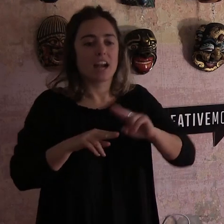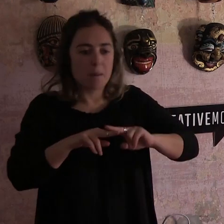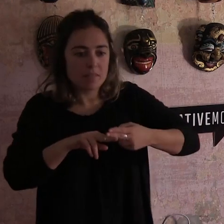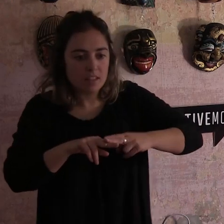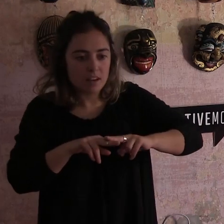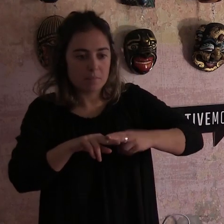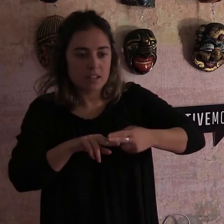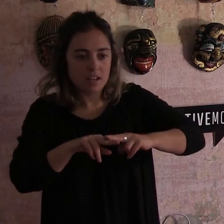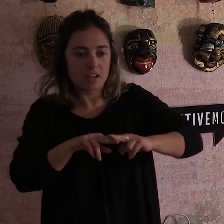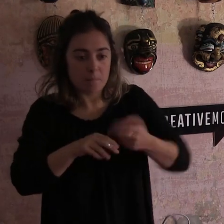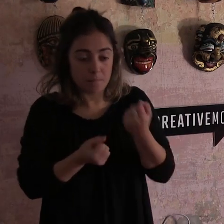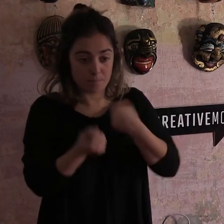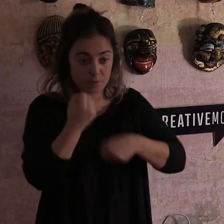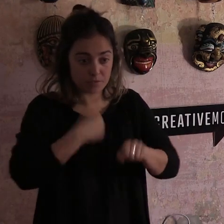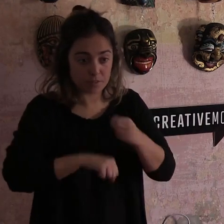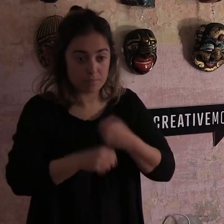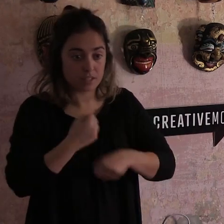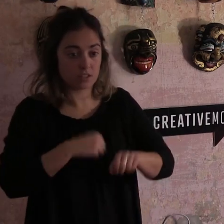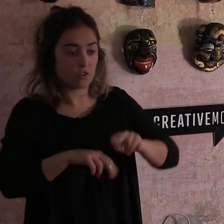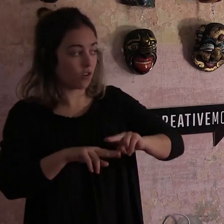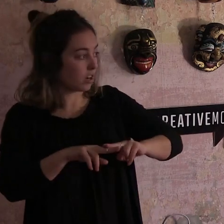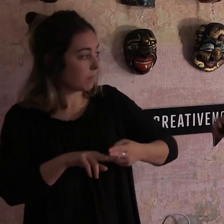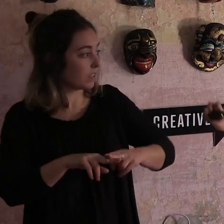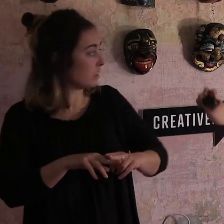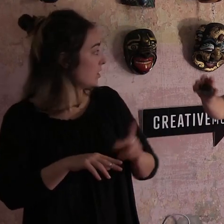Por ejemplo, uno de los movimientos sería este.